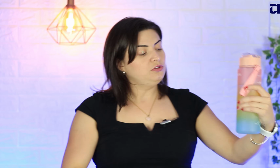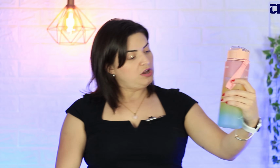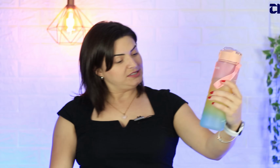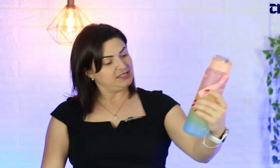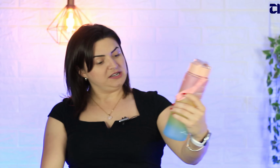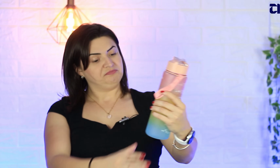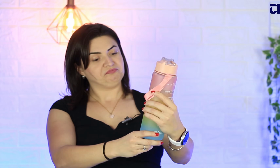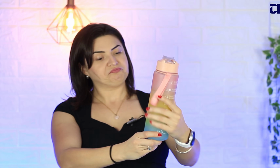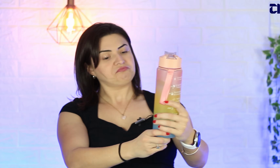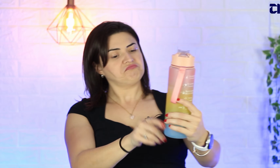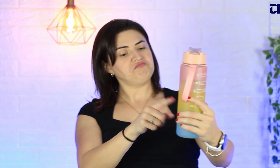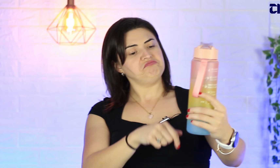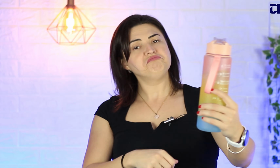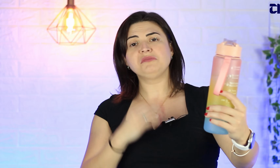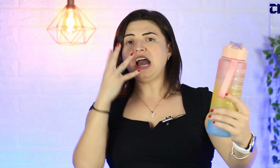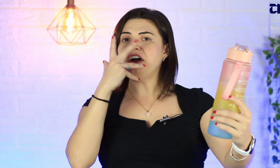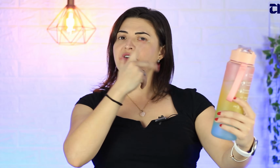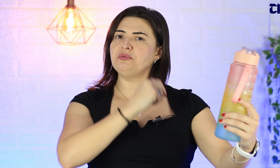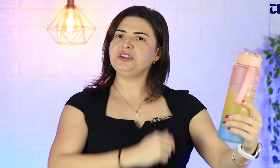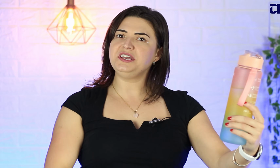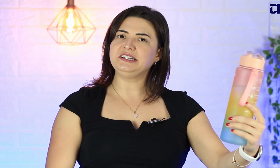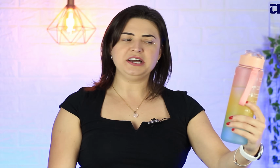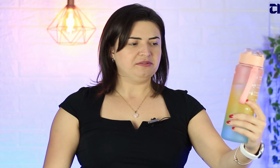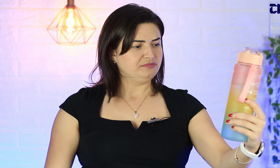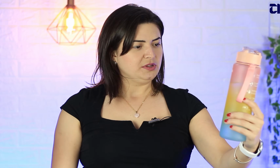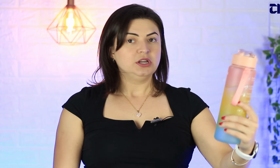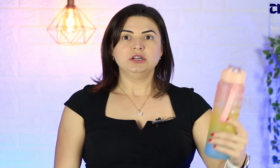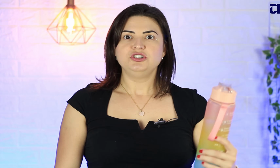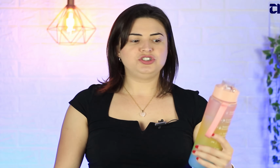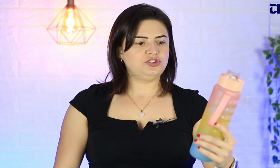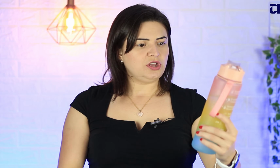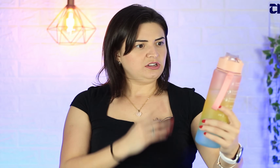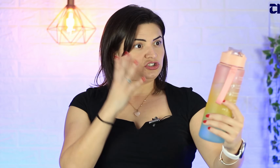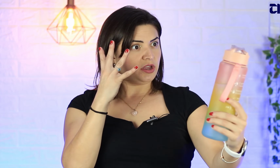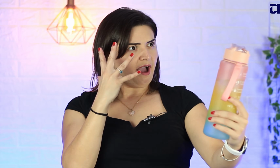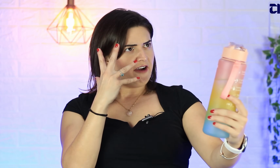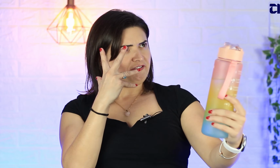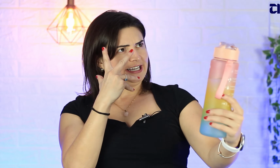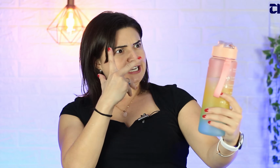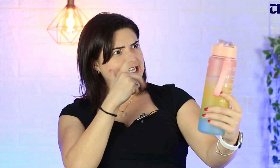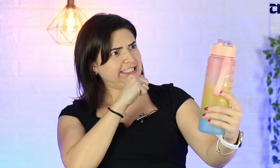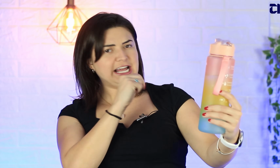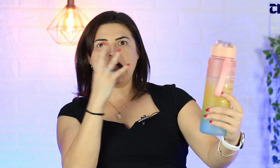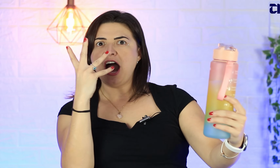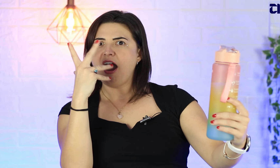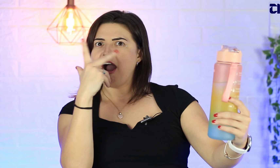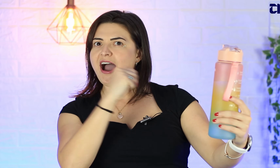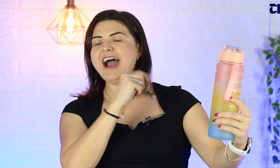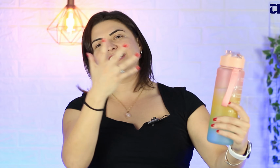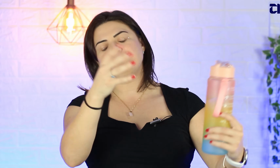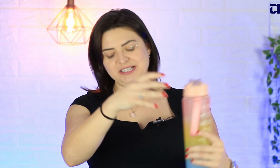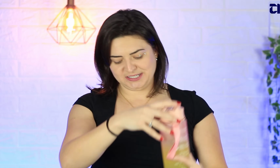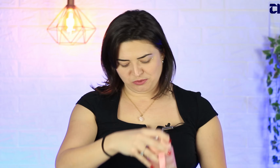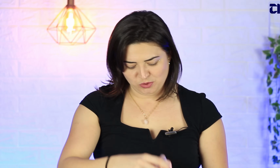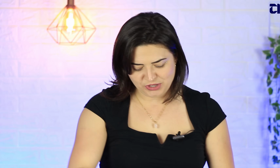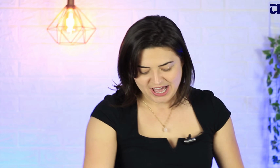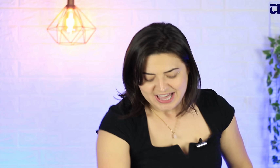Então, nossa. Garrafa bonita. Gente, que garrafa linda! A expressão muda.